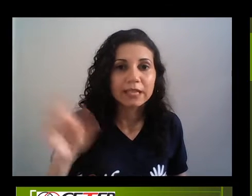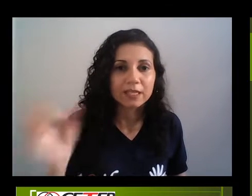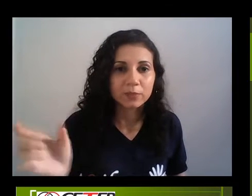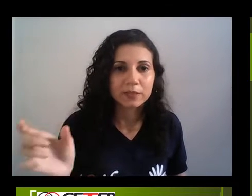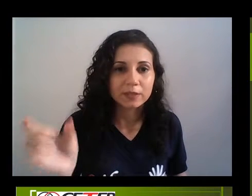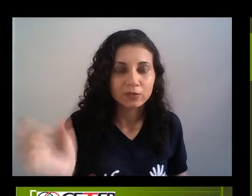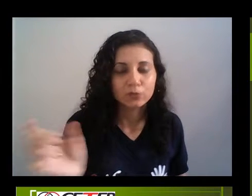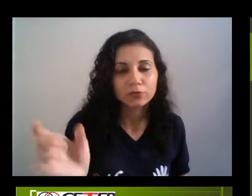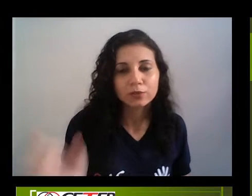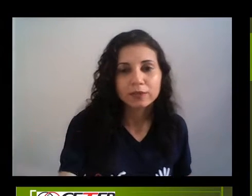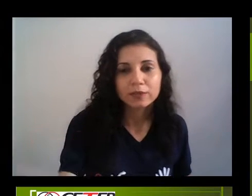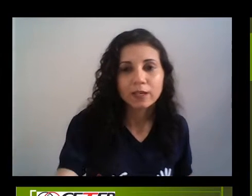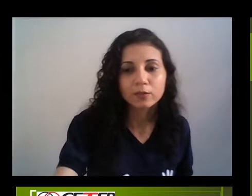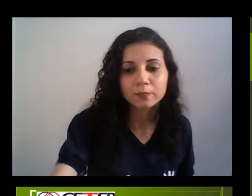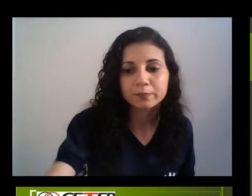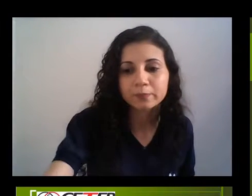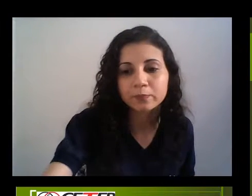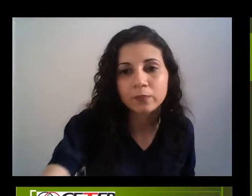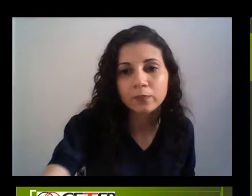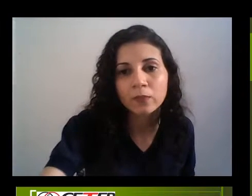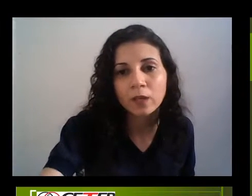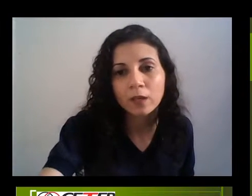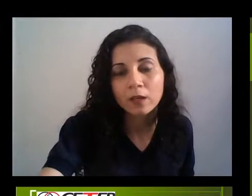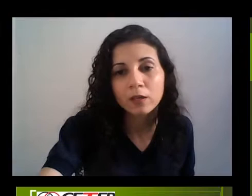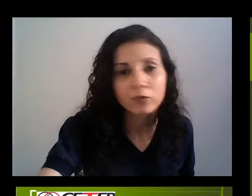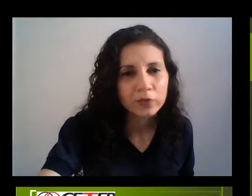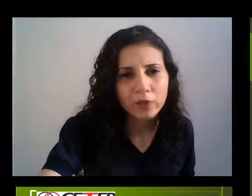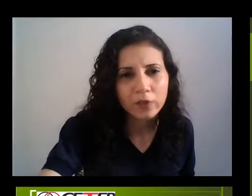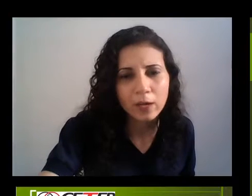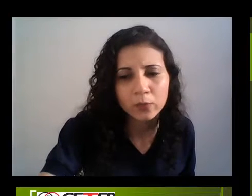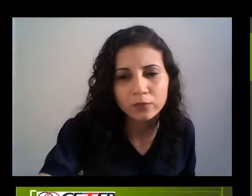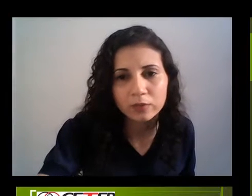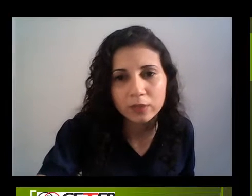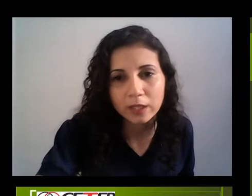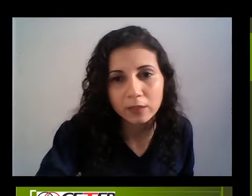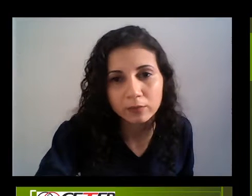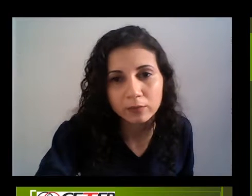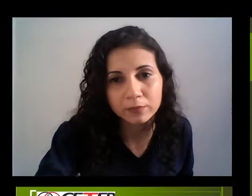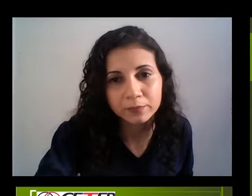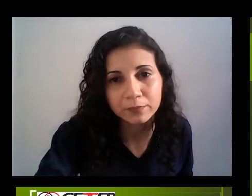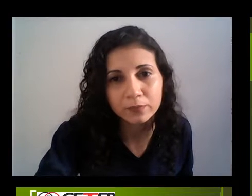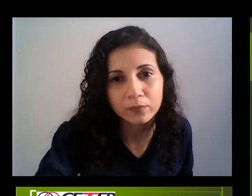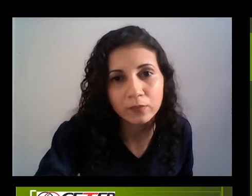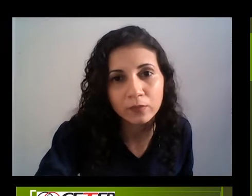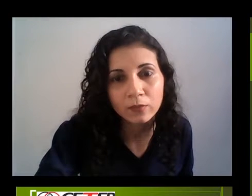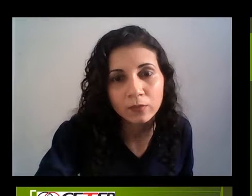da Libras, a estrutura, certo? Não vamos focar muito nisso daqui, não.